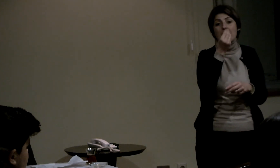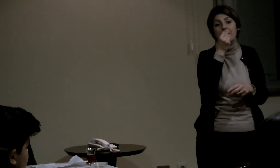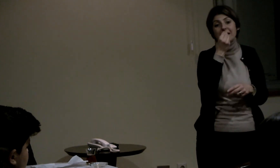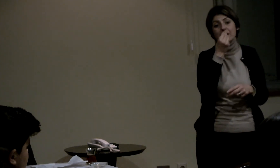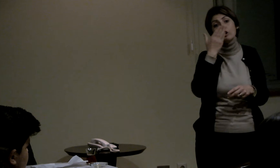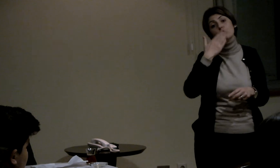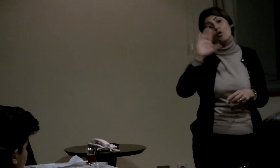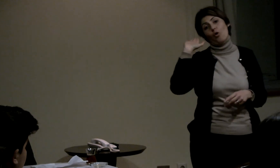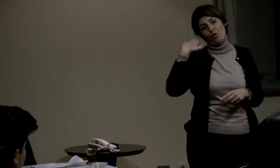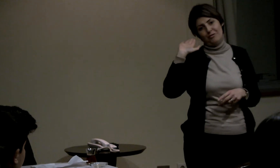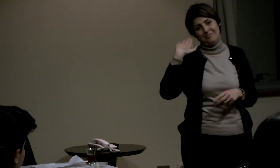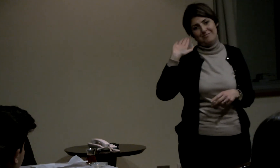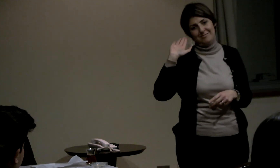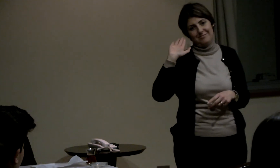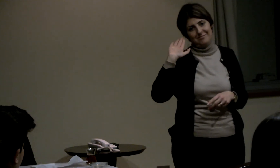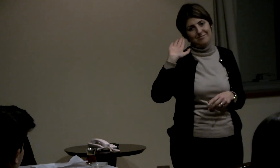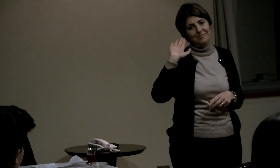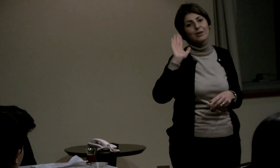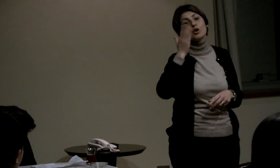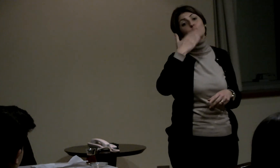Yemek yok. Yok.